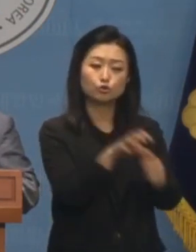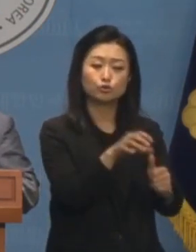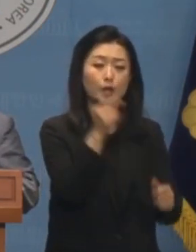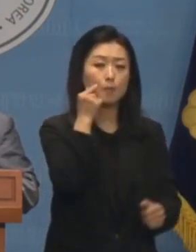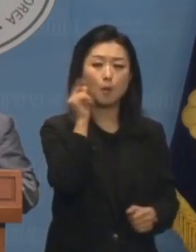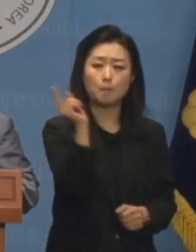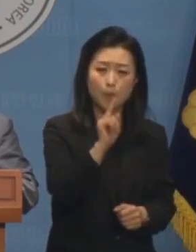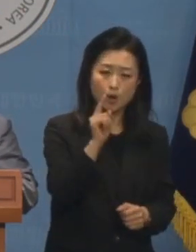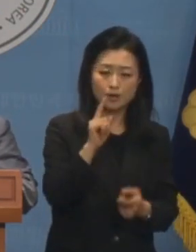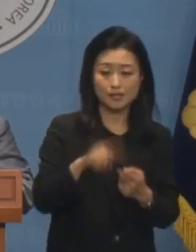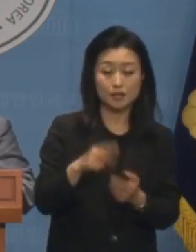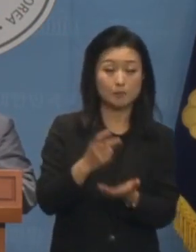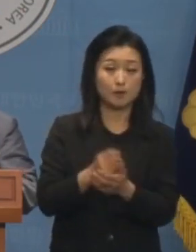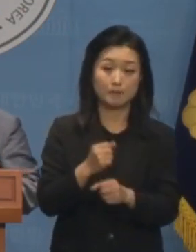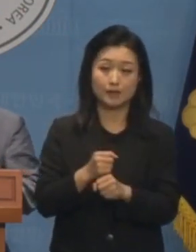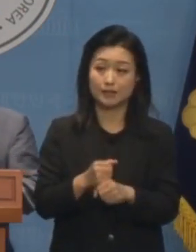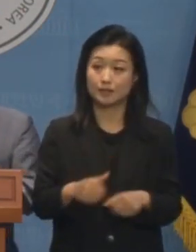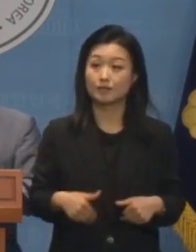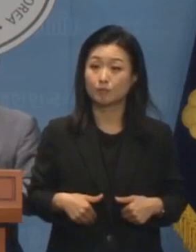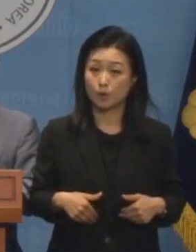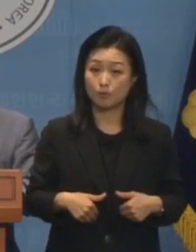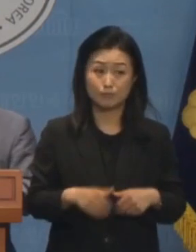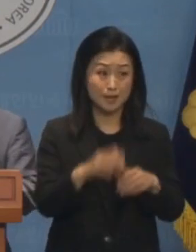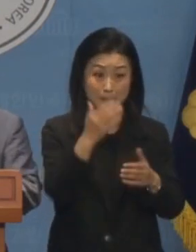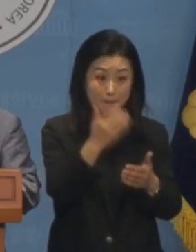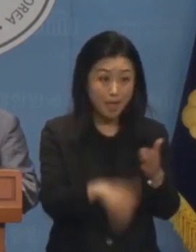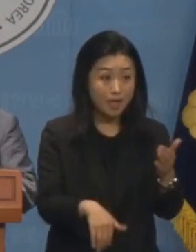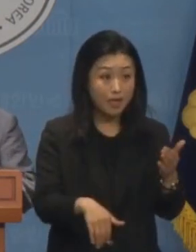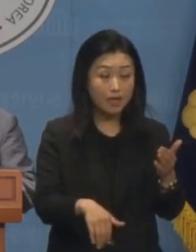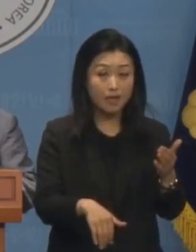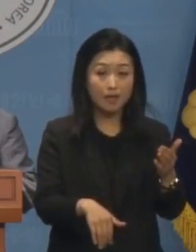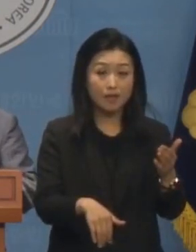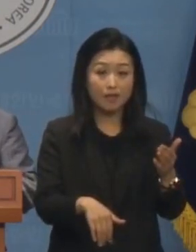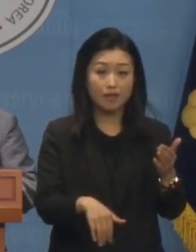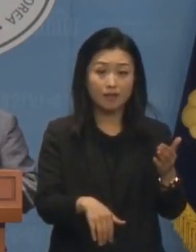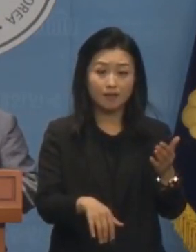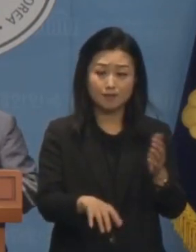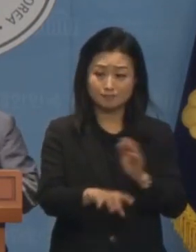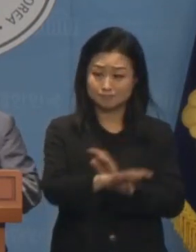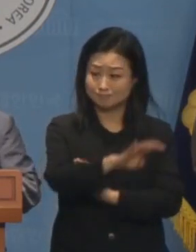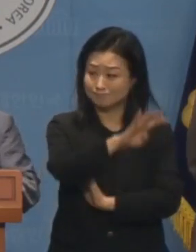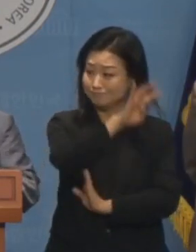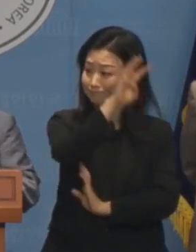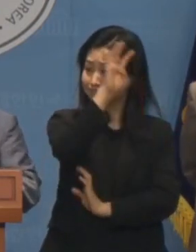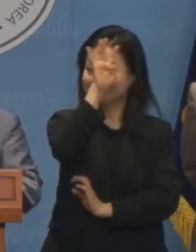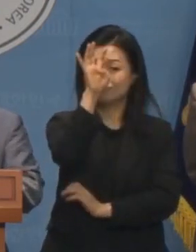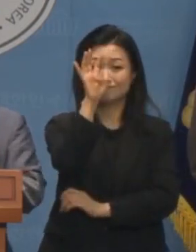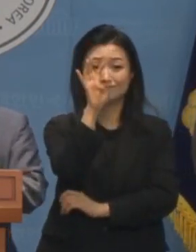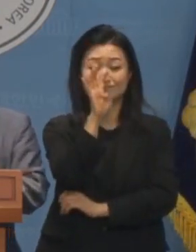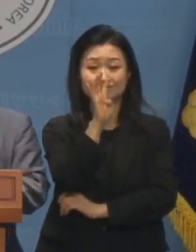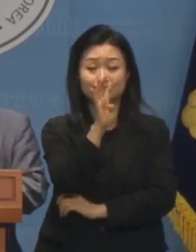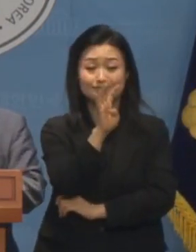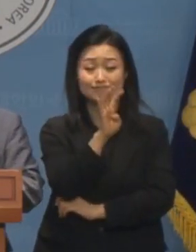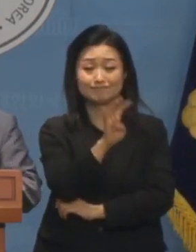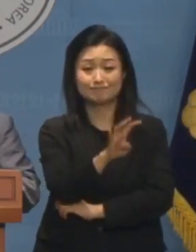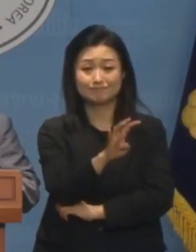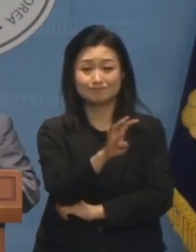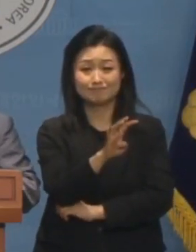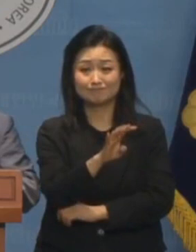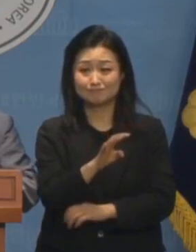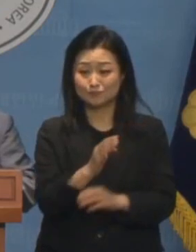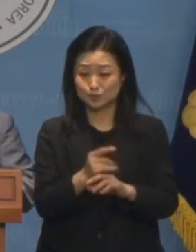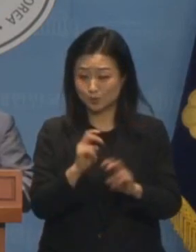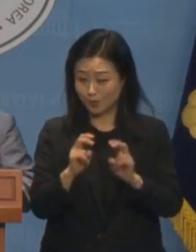있느냐인 것입니다. 근데 이것들이 다 빠졌다? 이게 무슨 대책이겠습니까? 당장